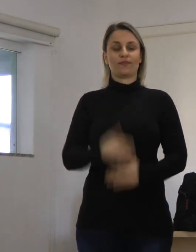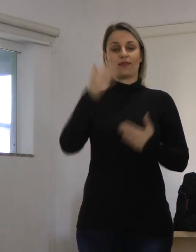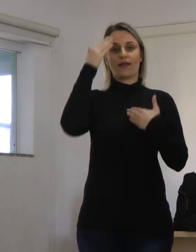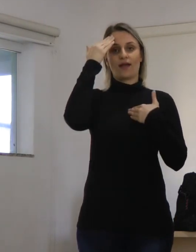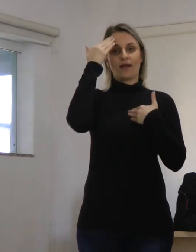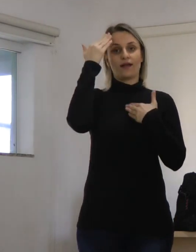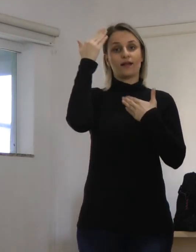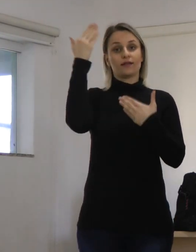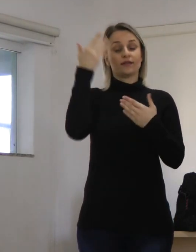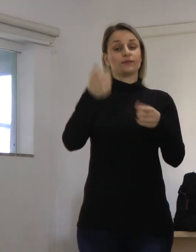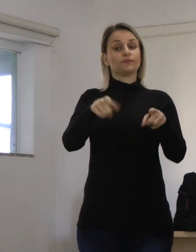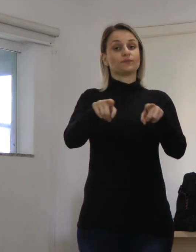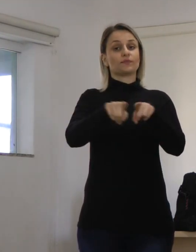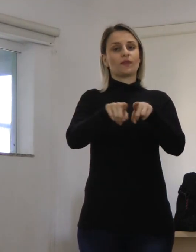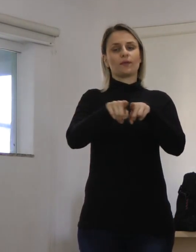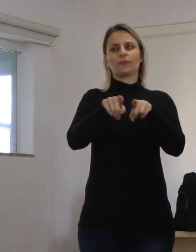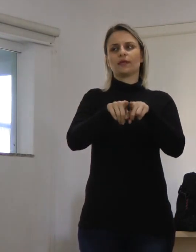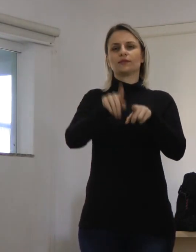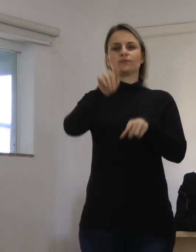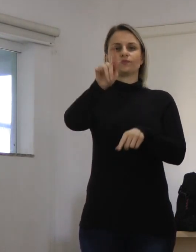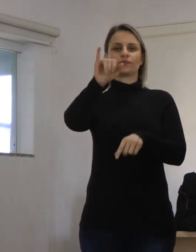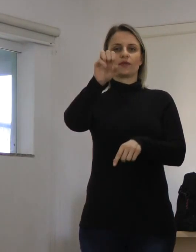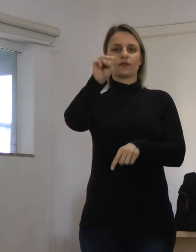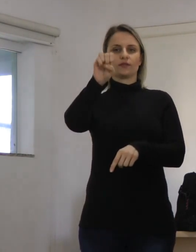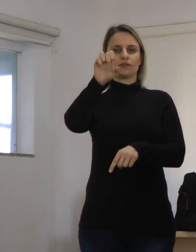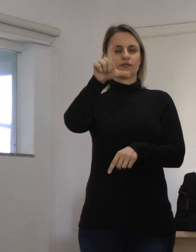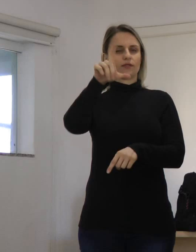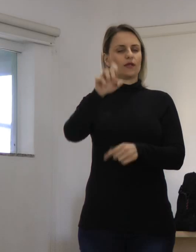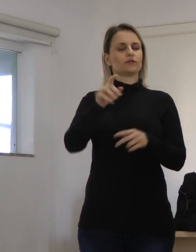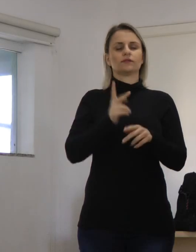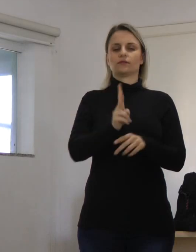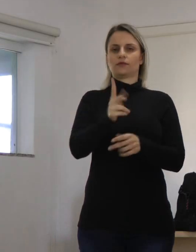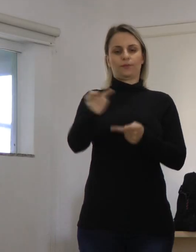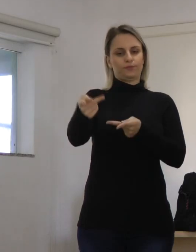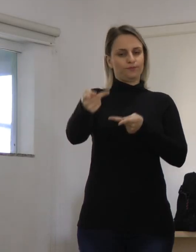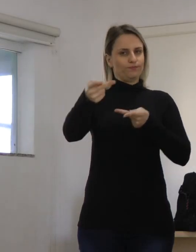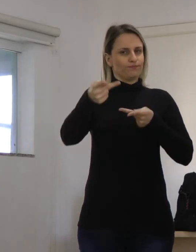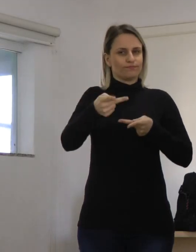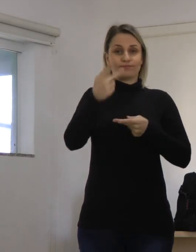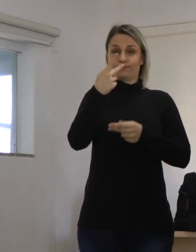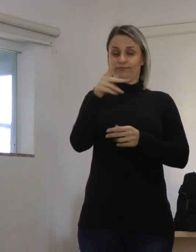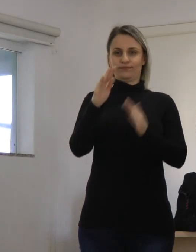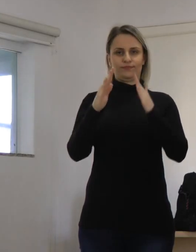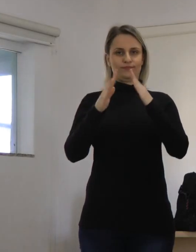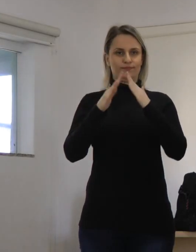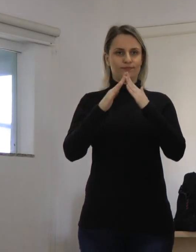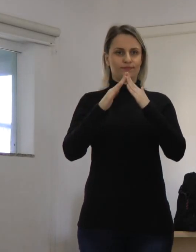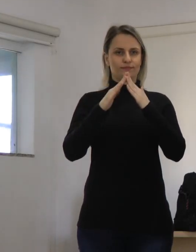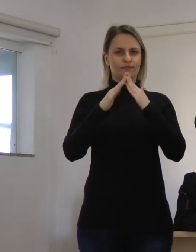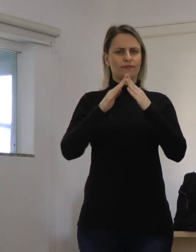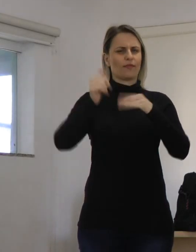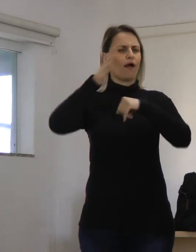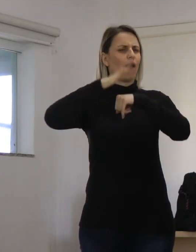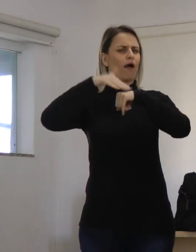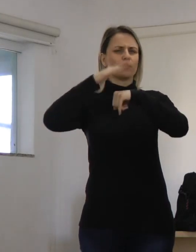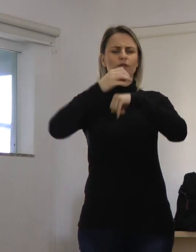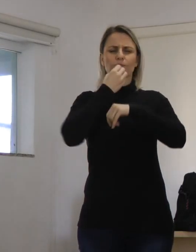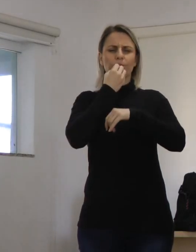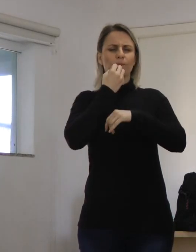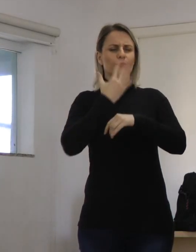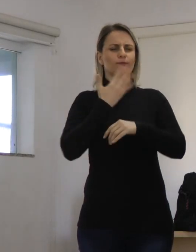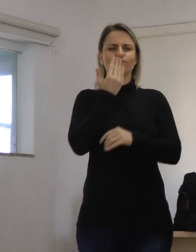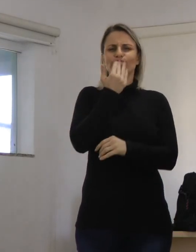Agradecer a querida Gisele que nos acolhe em sua casa com muito carinho. Eu estou sendo tão bem tratado, tanta comida